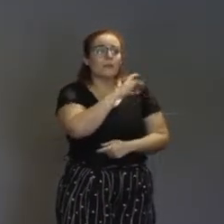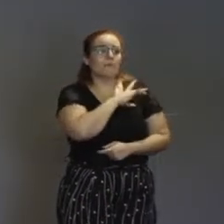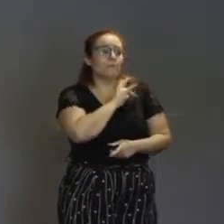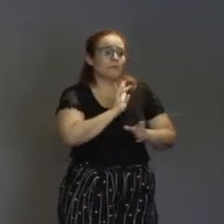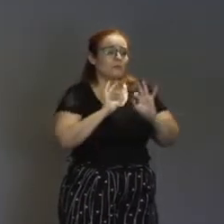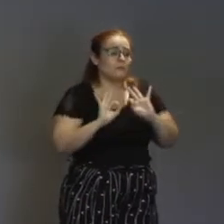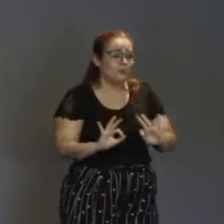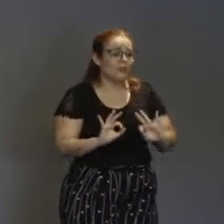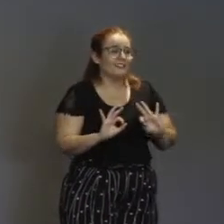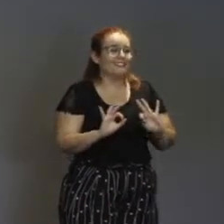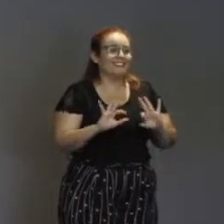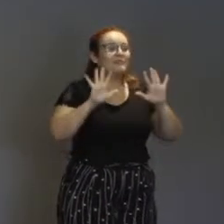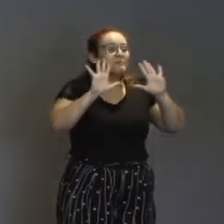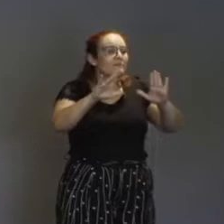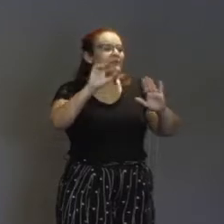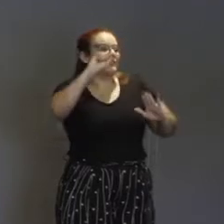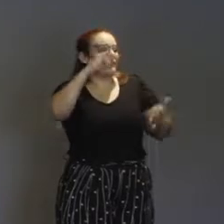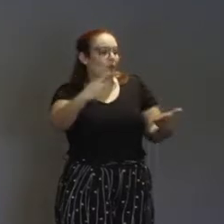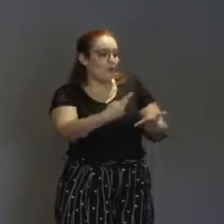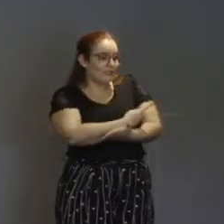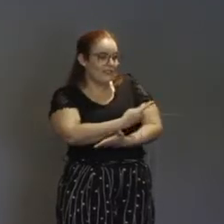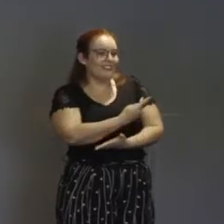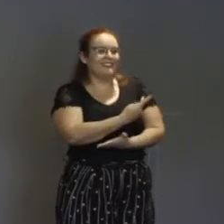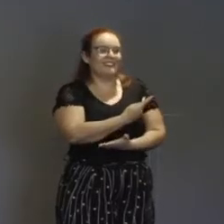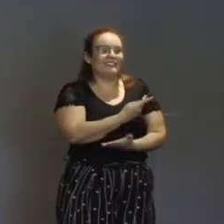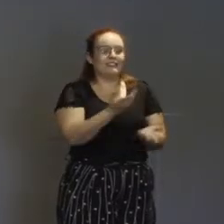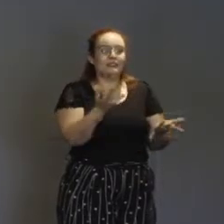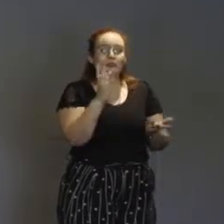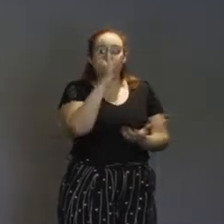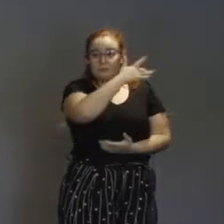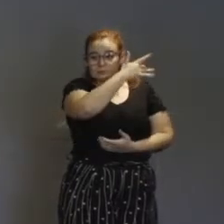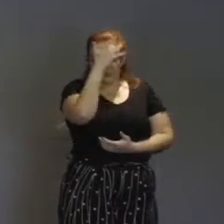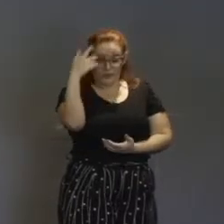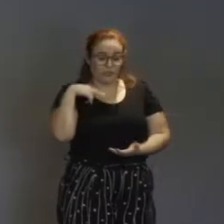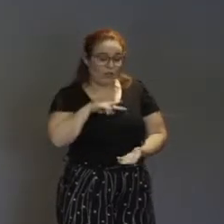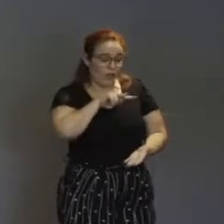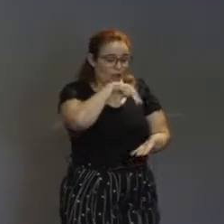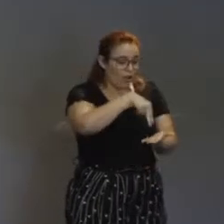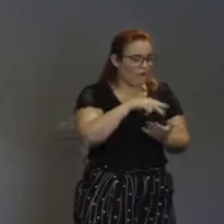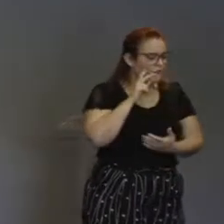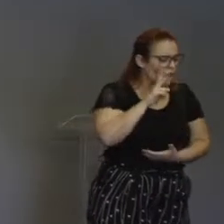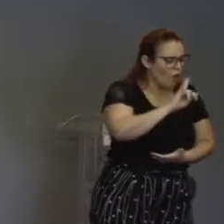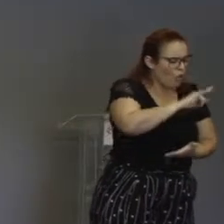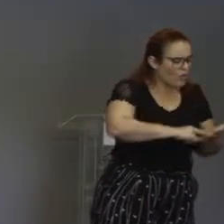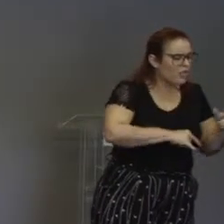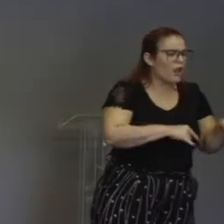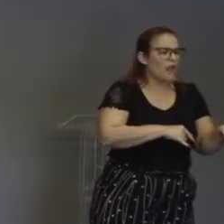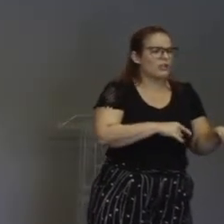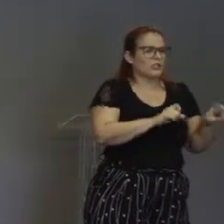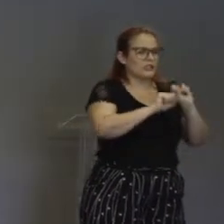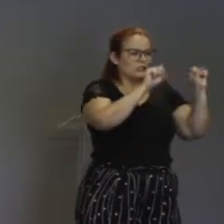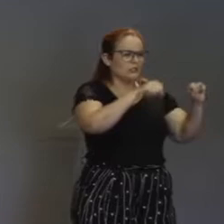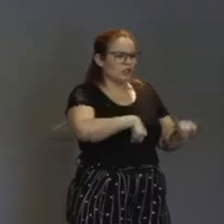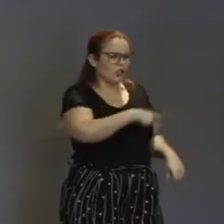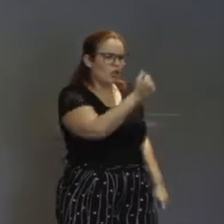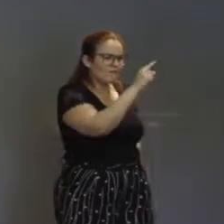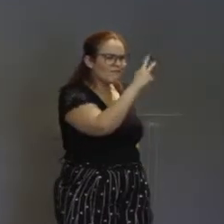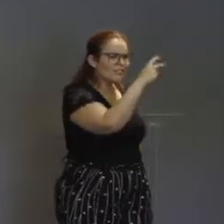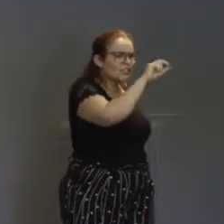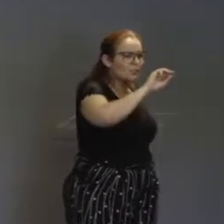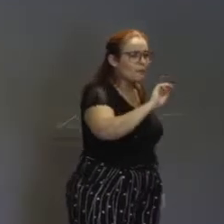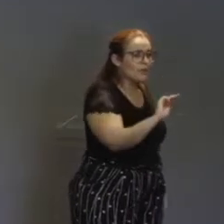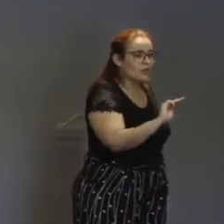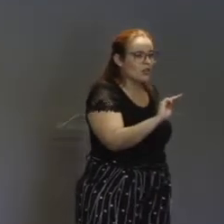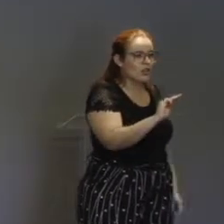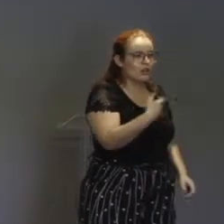vocês quando acontece um caso, se alguém chegar lá e ver que o contrato, que em vez de contratar um sistema que custava 20 milhões, a gente contratou um sistema